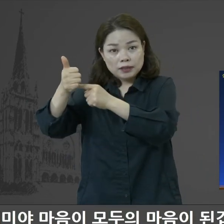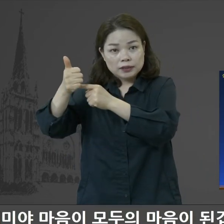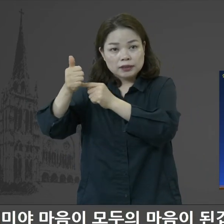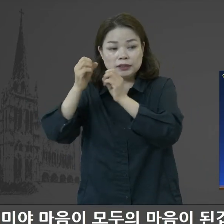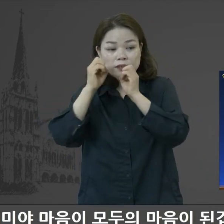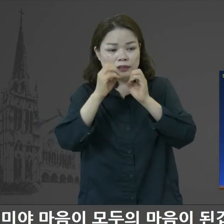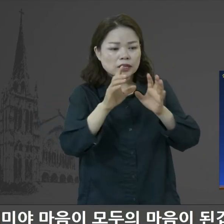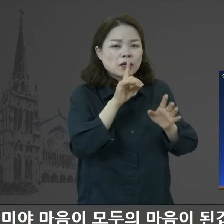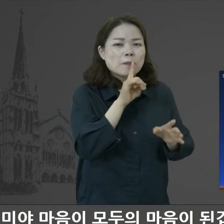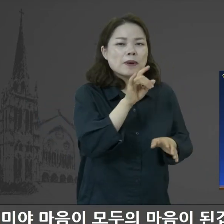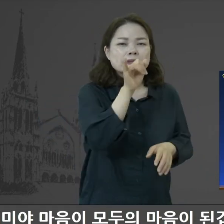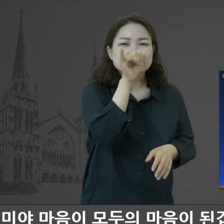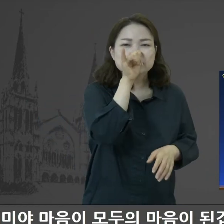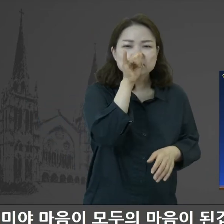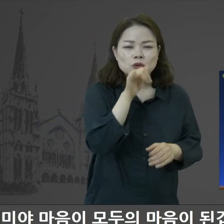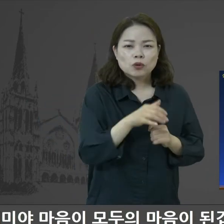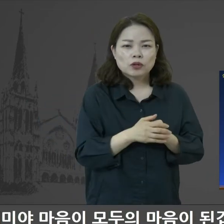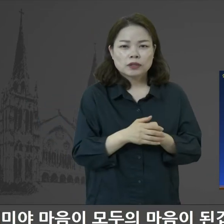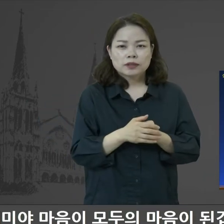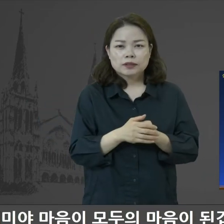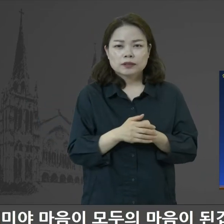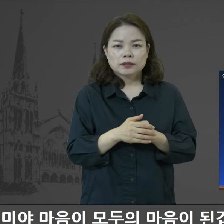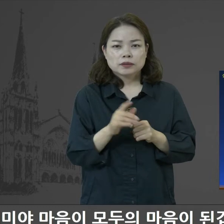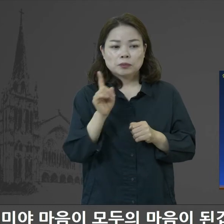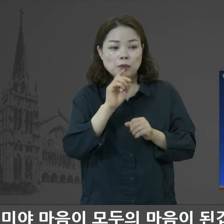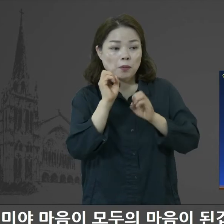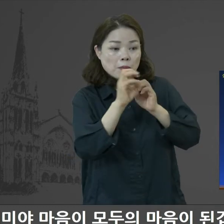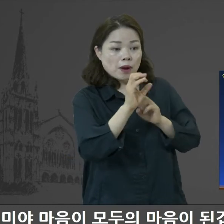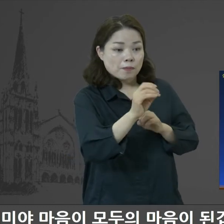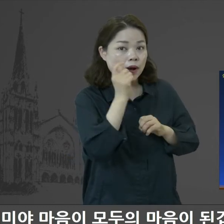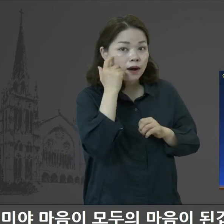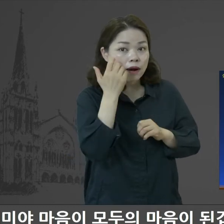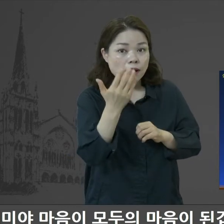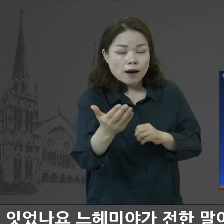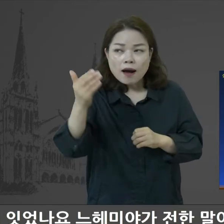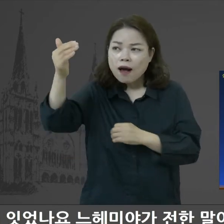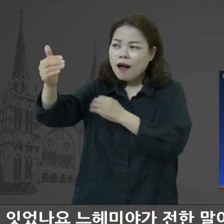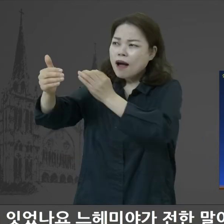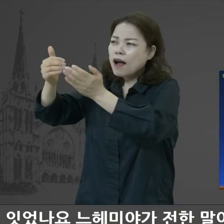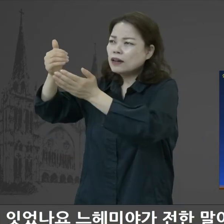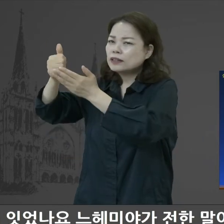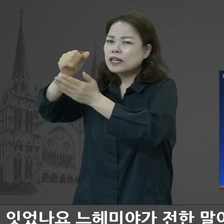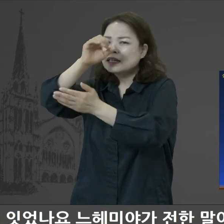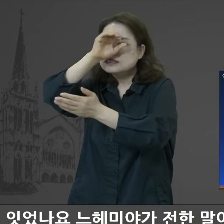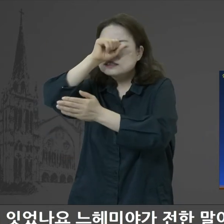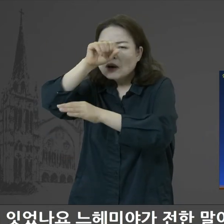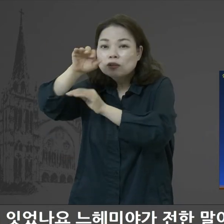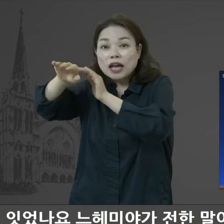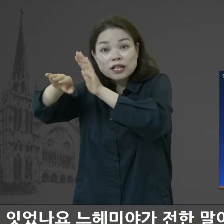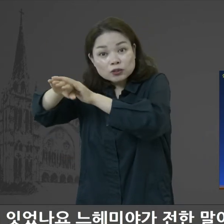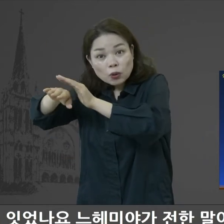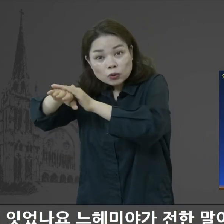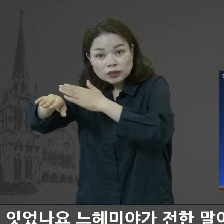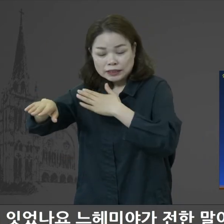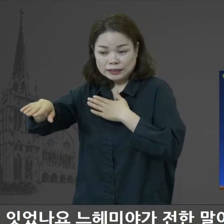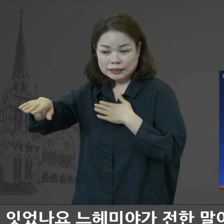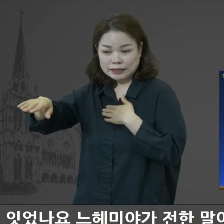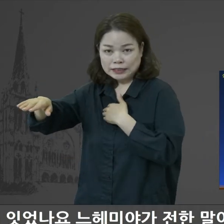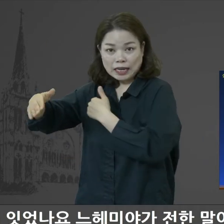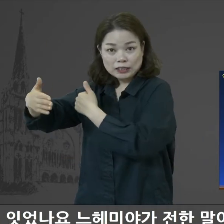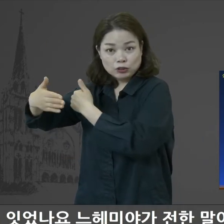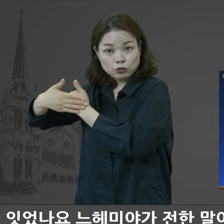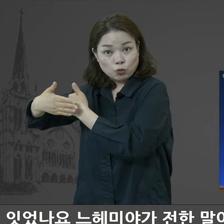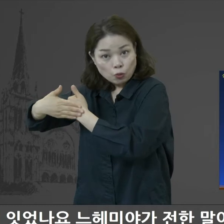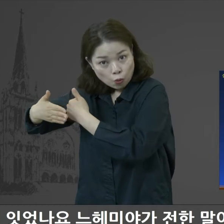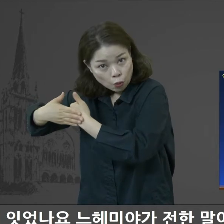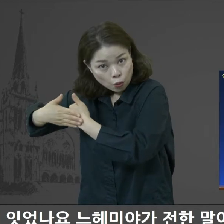전한 말이 있죠. 느헤미야가 무엇을 전했습니까? 하나님의 선한 손이 나를 도운